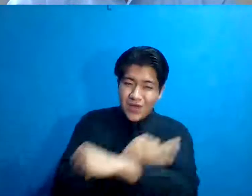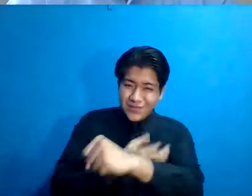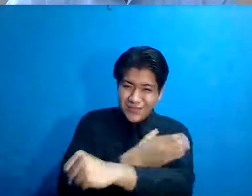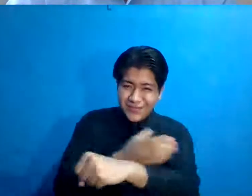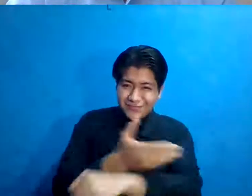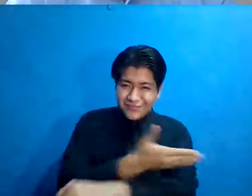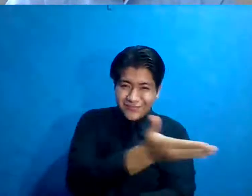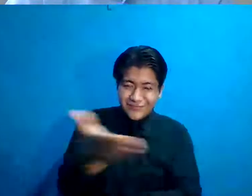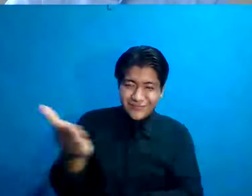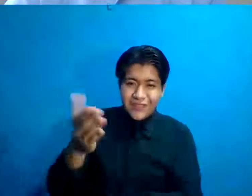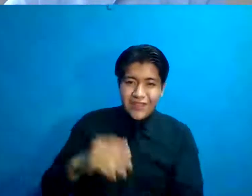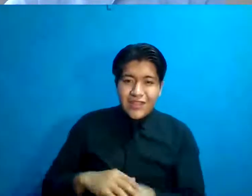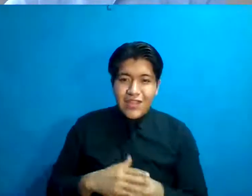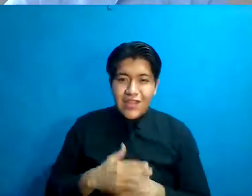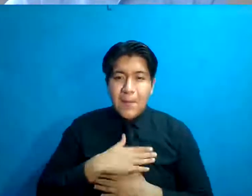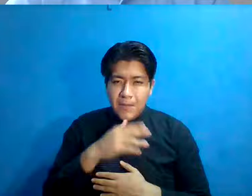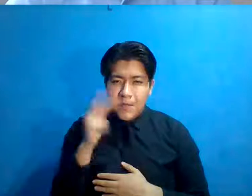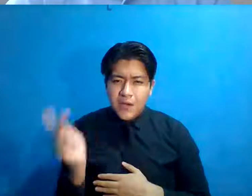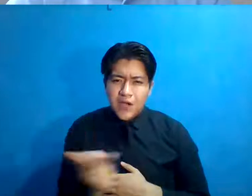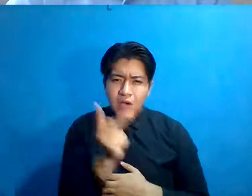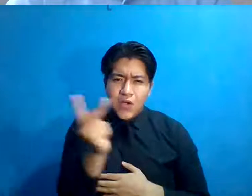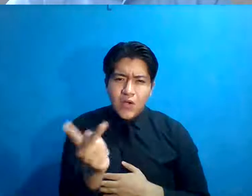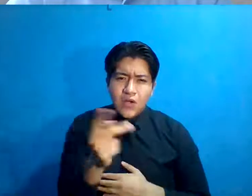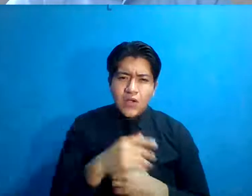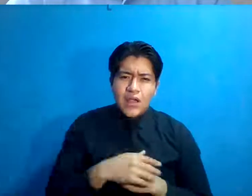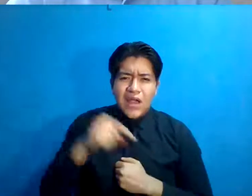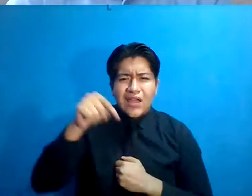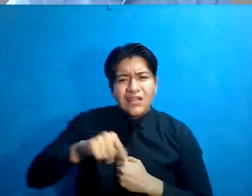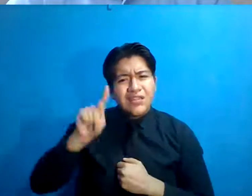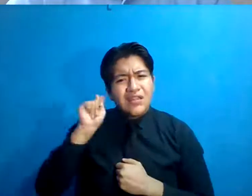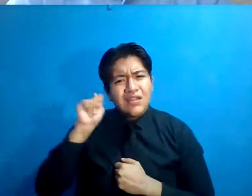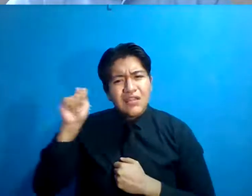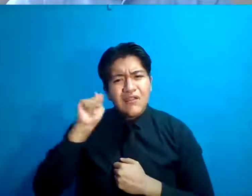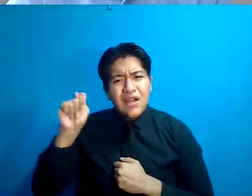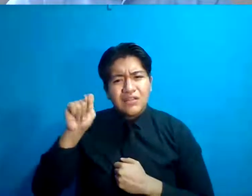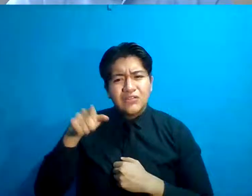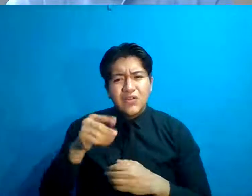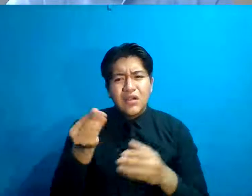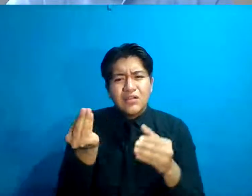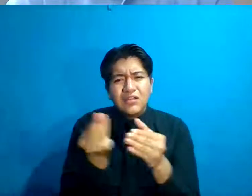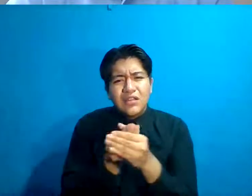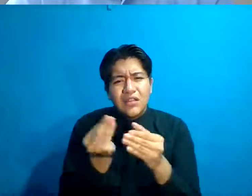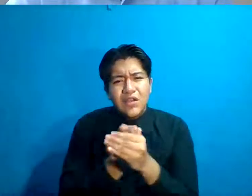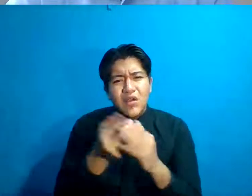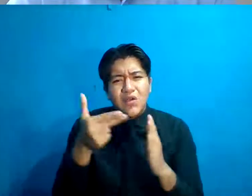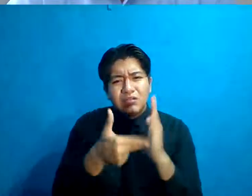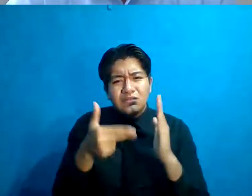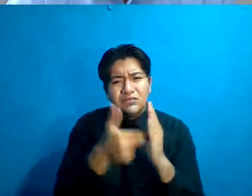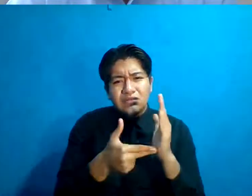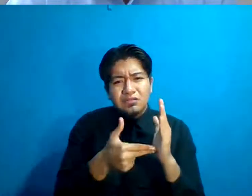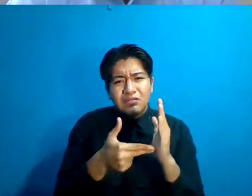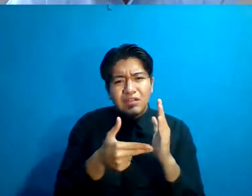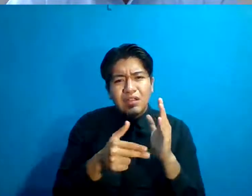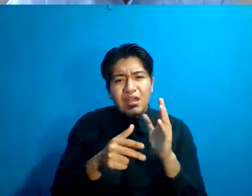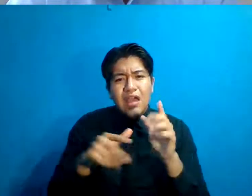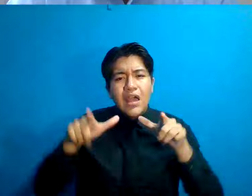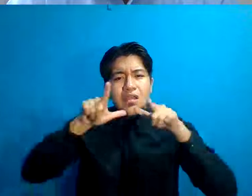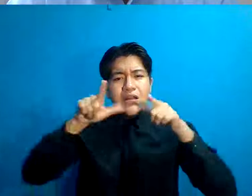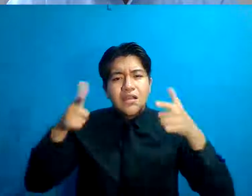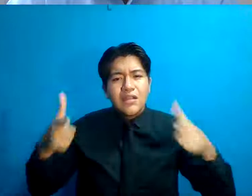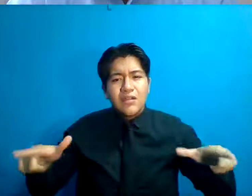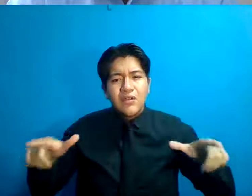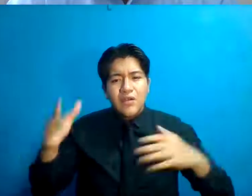Mi pregunta sería que si en qué lugar aquí en Tabasco puedo tomar un curso para aprender lenguaje de señas.